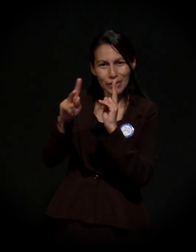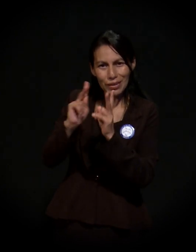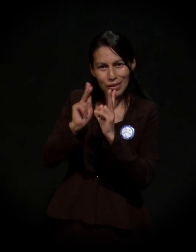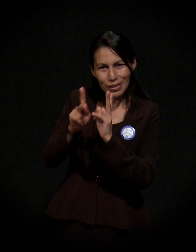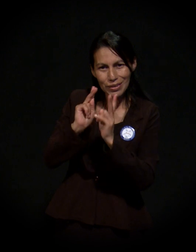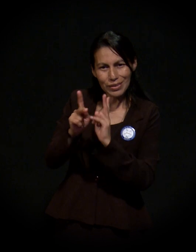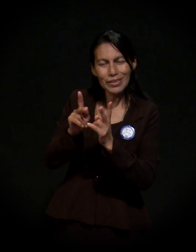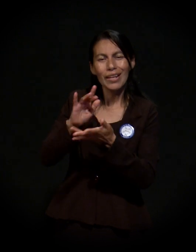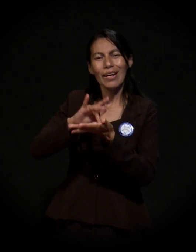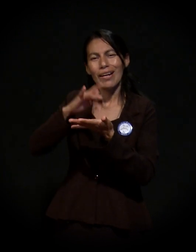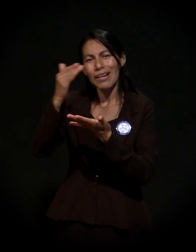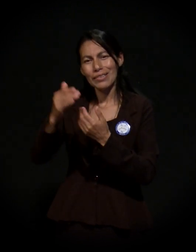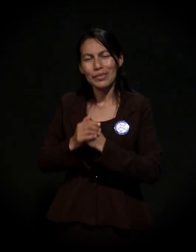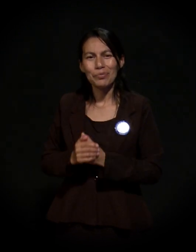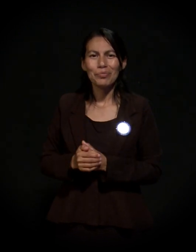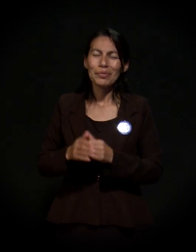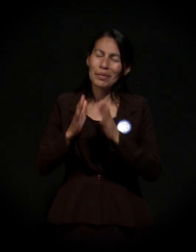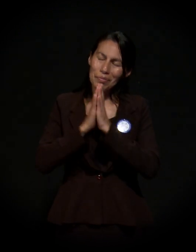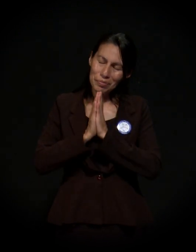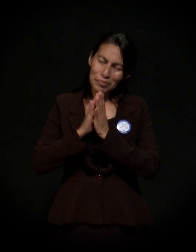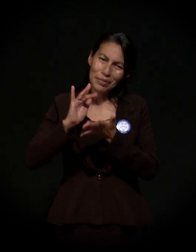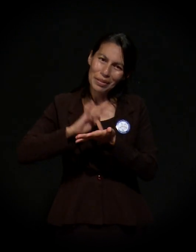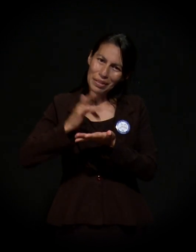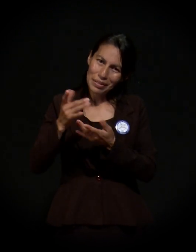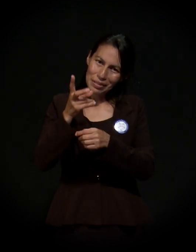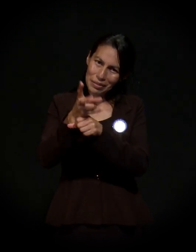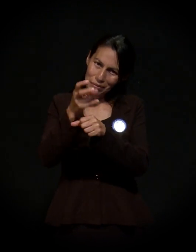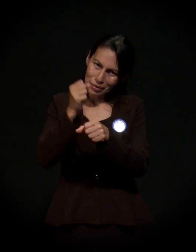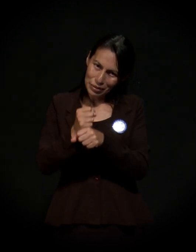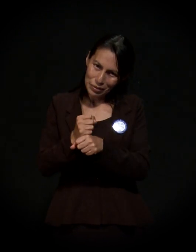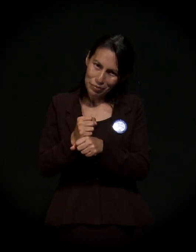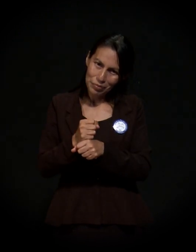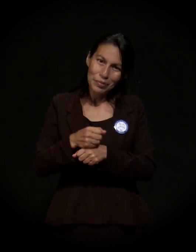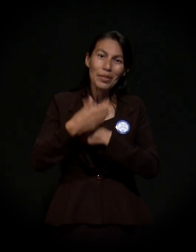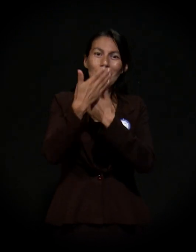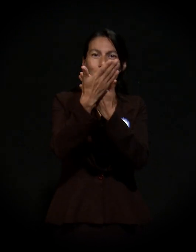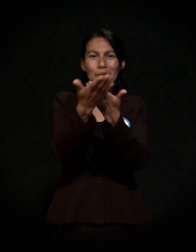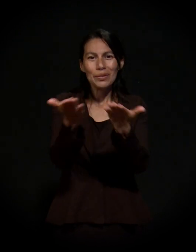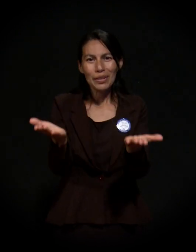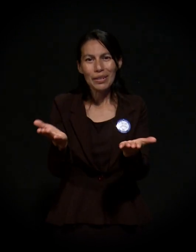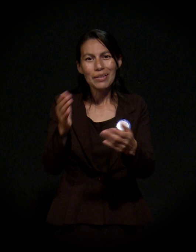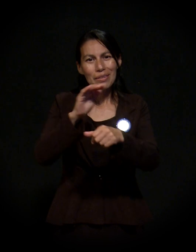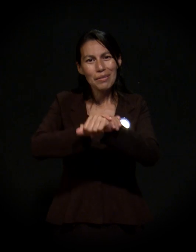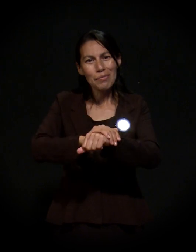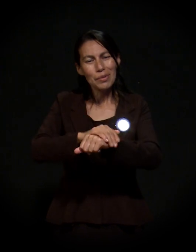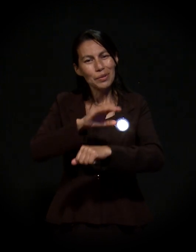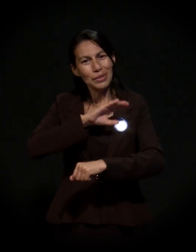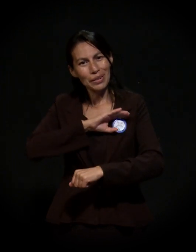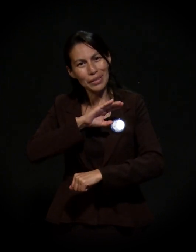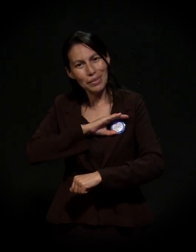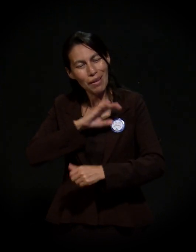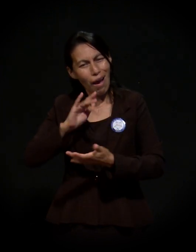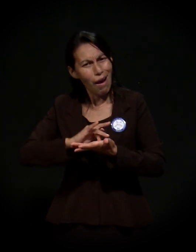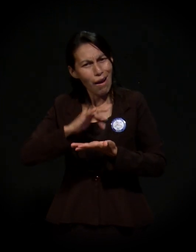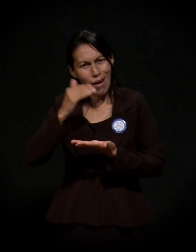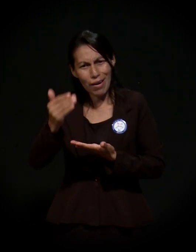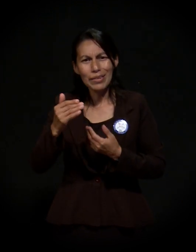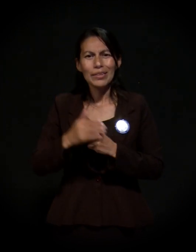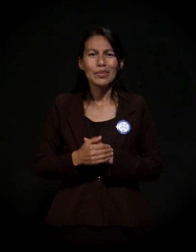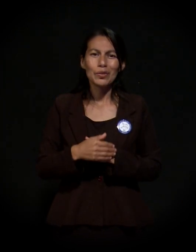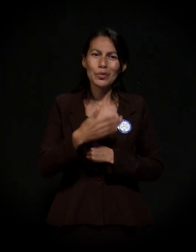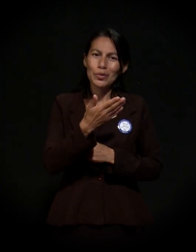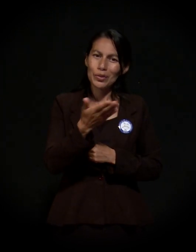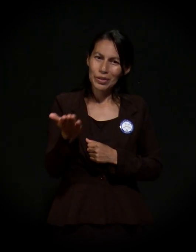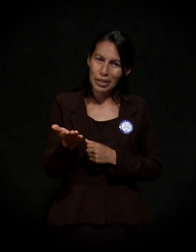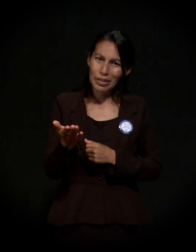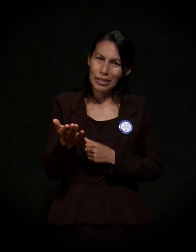Amén. Gracias por la invitación. Y gracias a ustedes, queridos amigos, porque ustedes